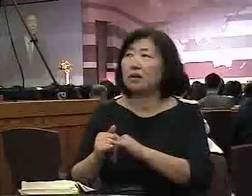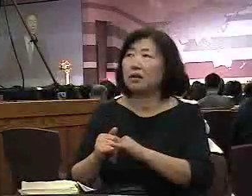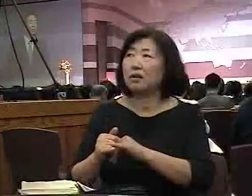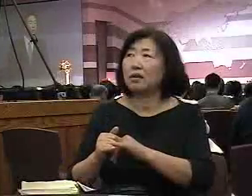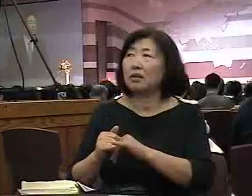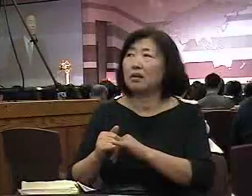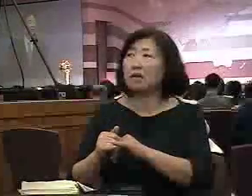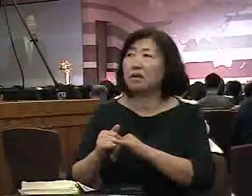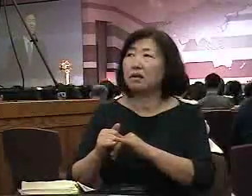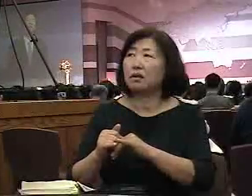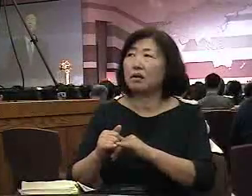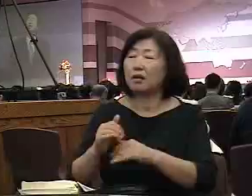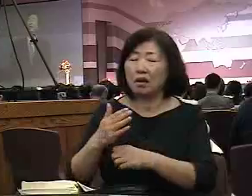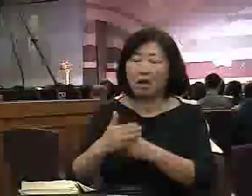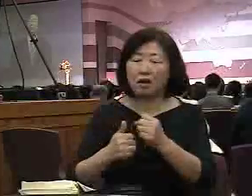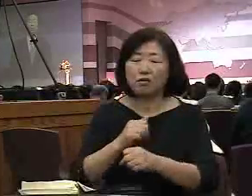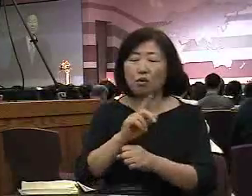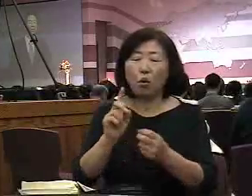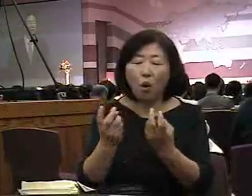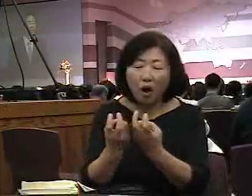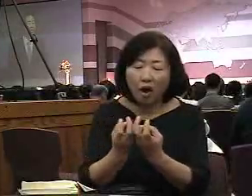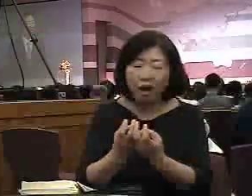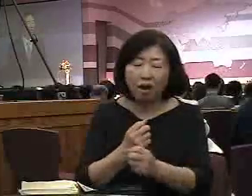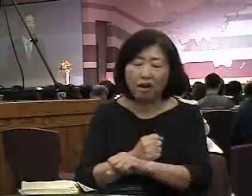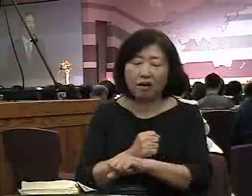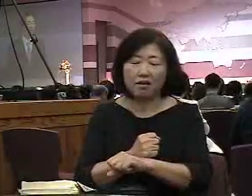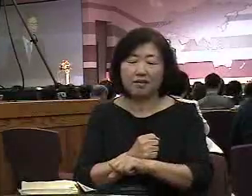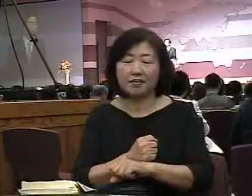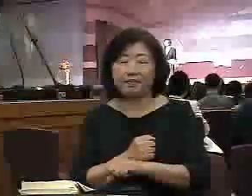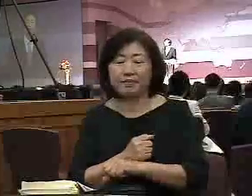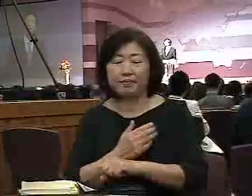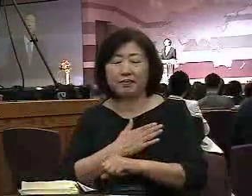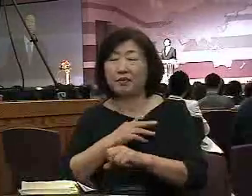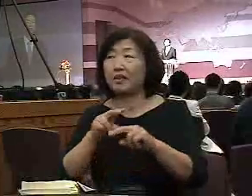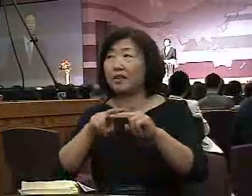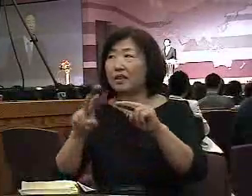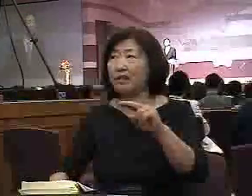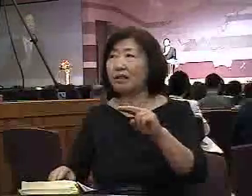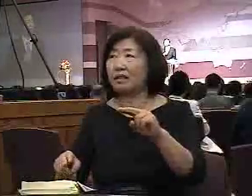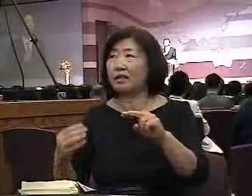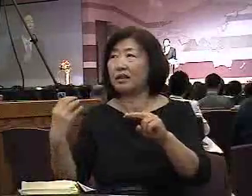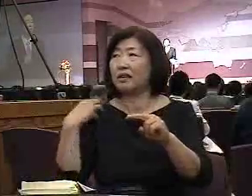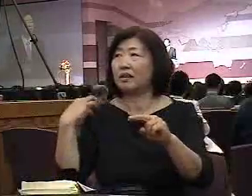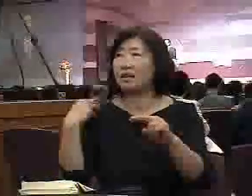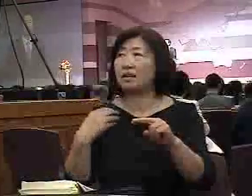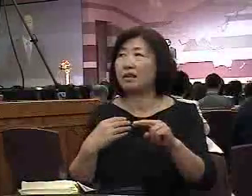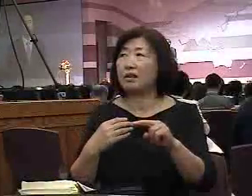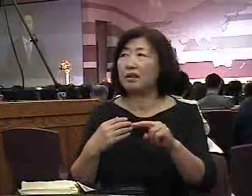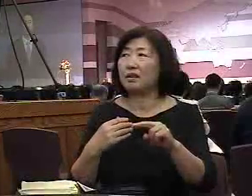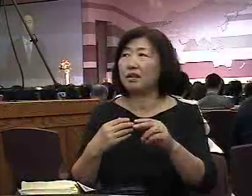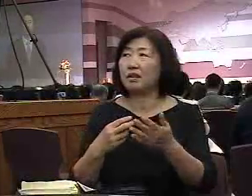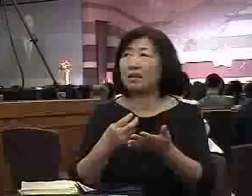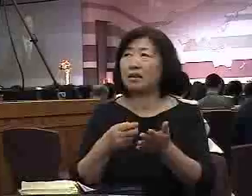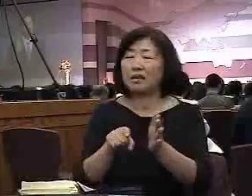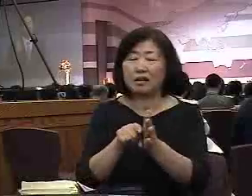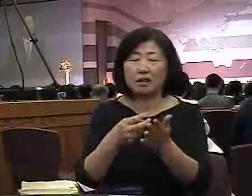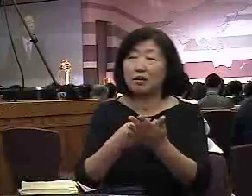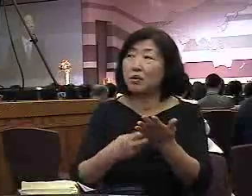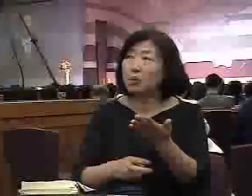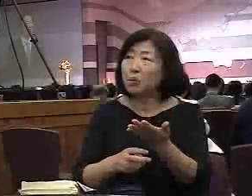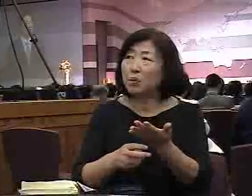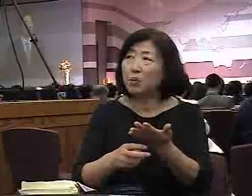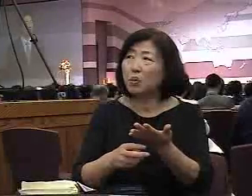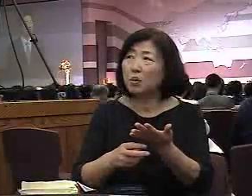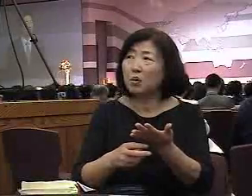참새로 취급하는 게 우리라는 거예요. 하나님은 어떡하시려고요? 나 떨어져 죽으면 책임지실 거예요. 그게 우리의 불신앙이에요. 우리 하나님